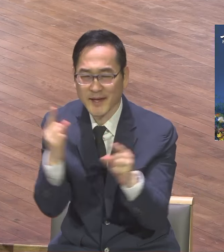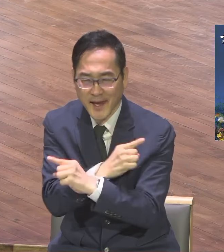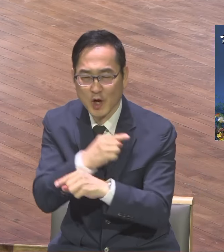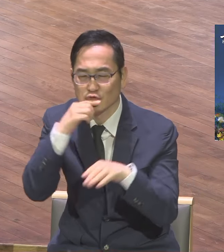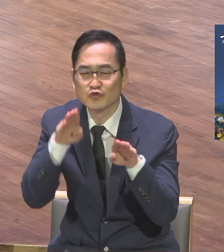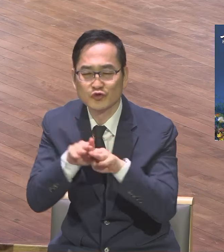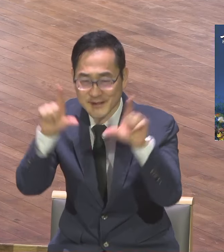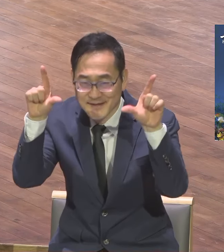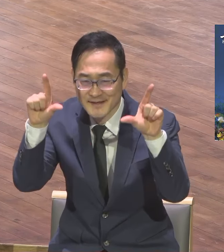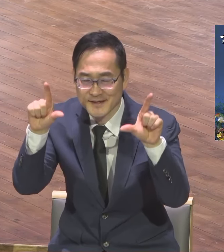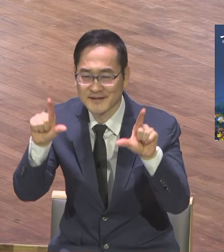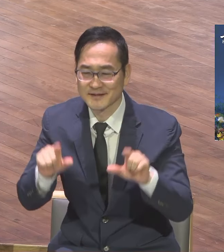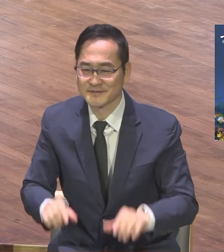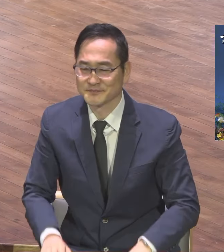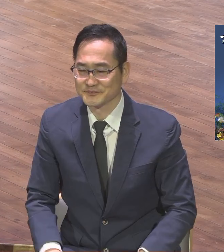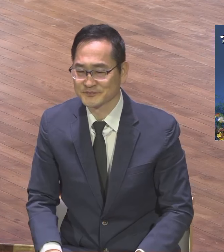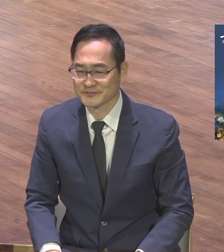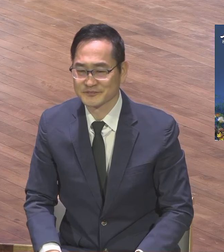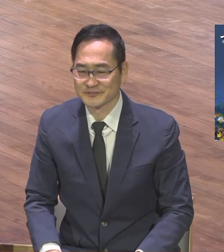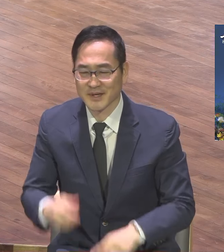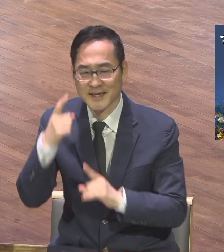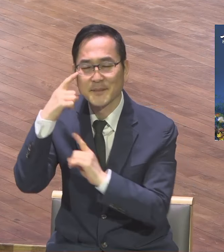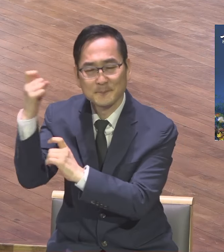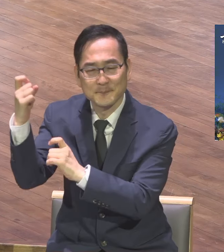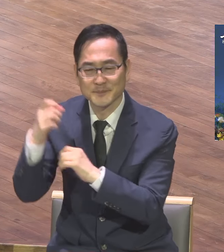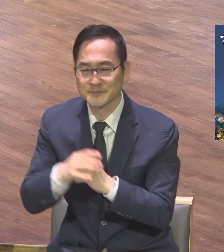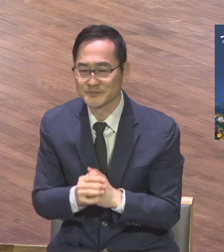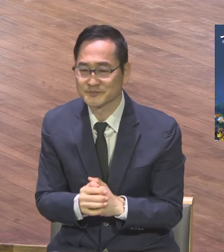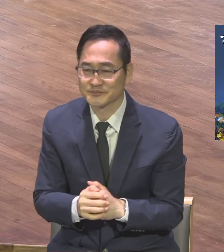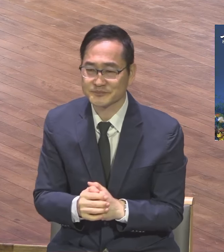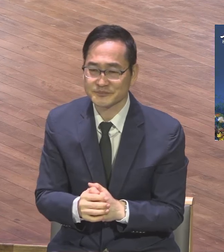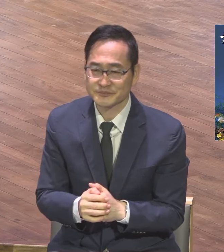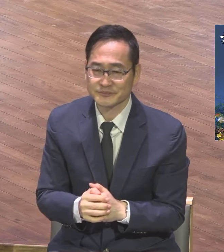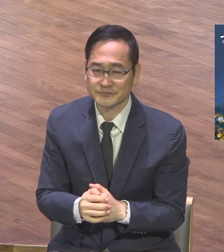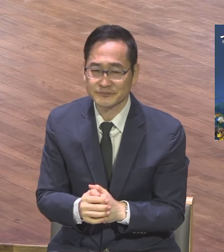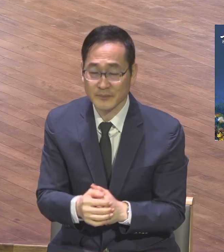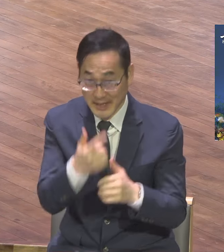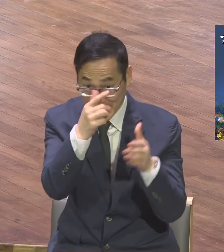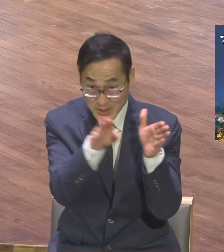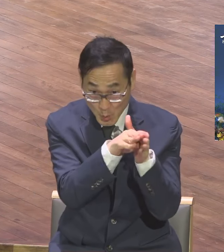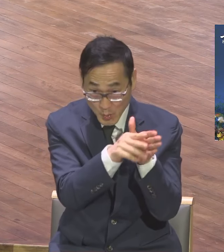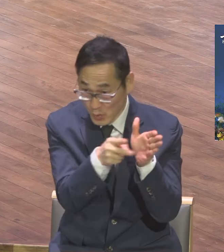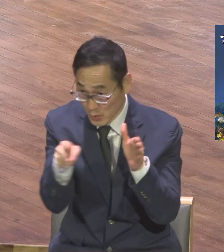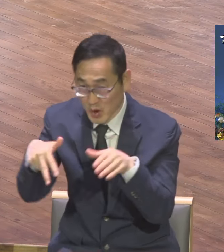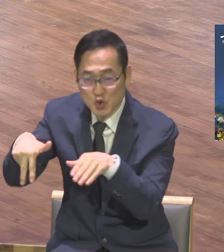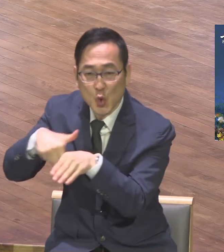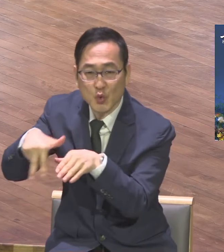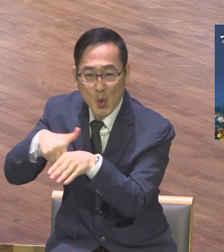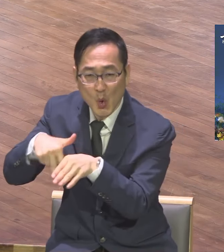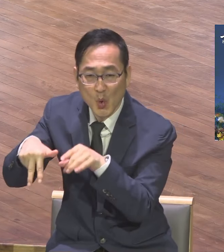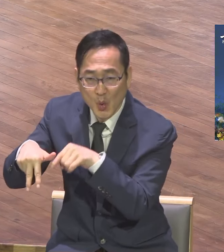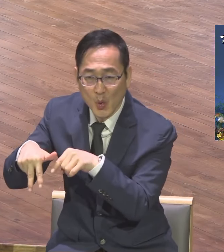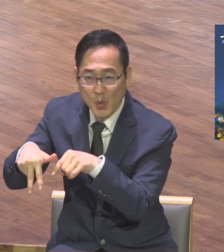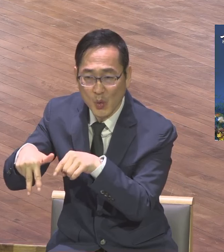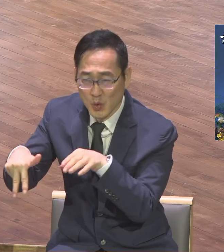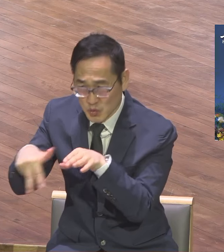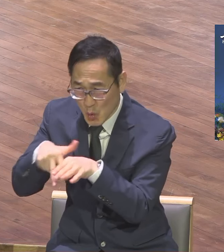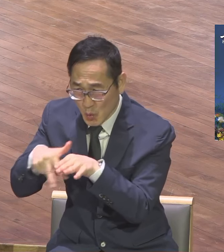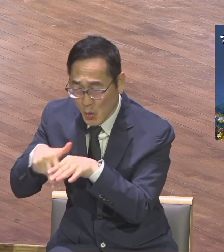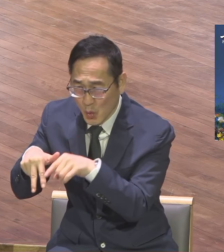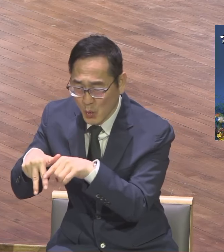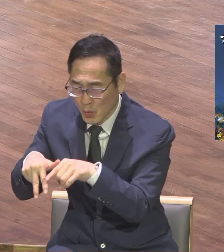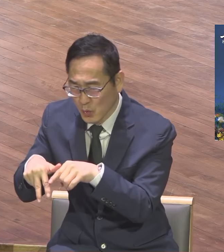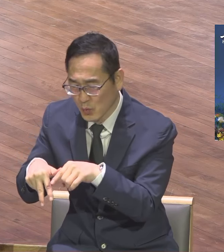종교개혁주일로 지킵니다. 사실 이 기독교를 종교라고 한다고 하면 개혁종교다